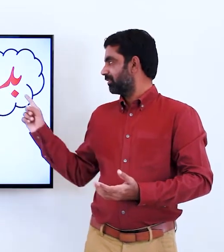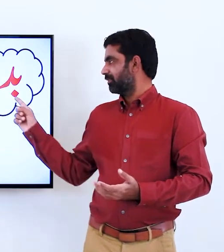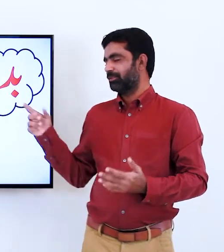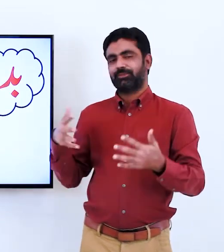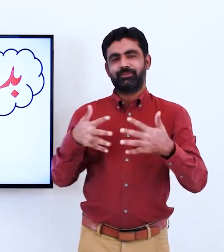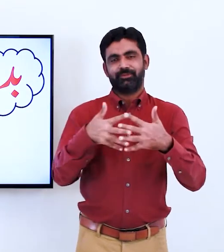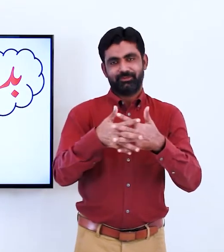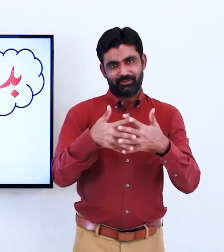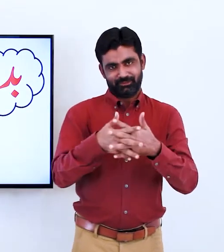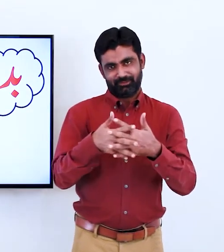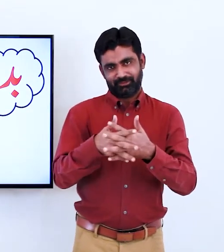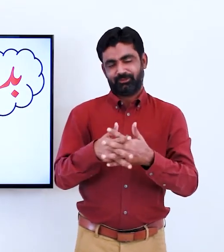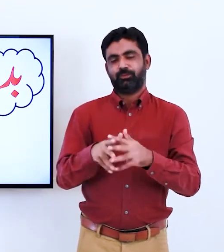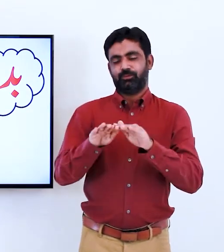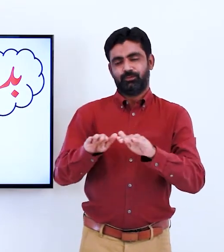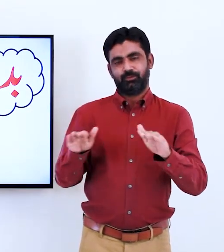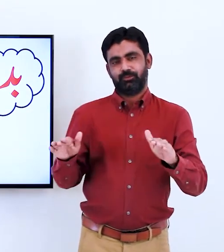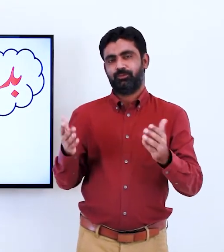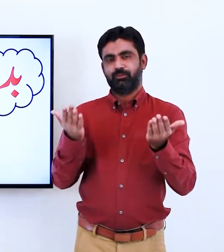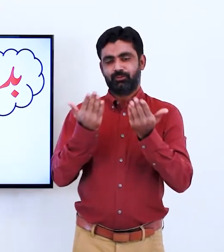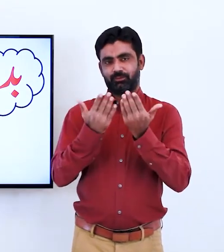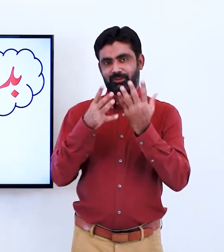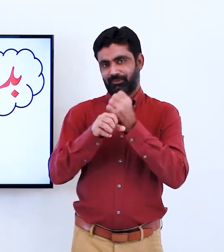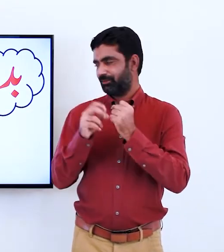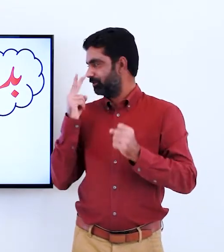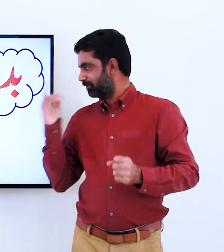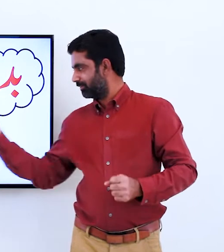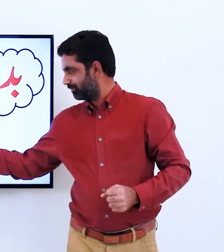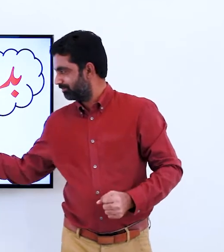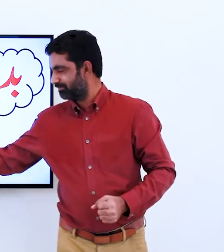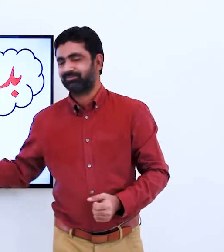बुध, इस दिन सारे बच्चे एक साथ बैठकर पढ़ते हैं।